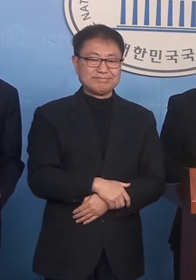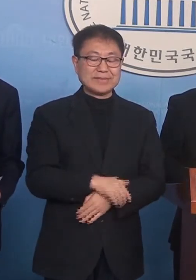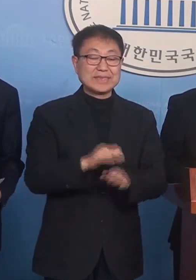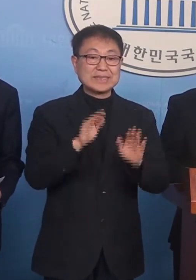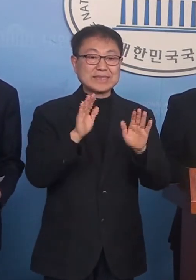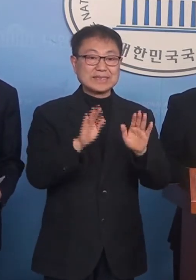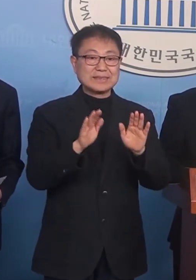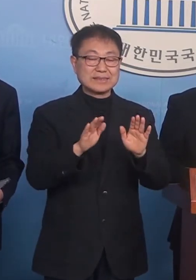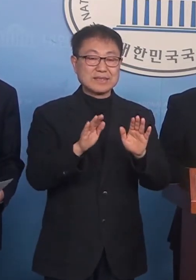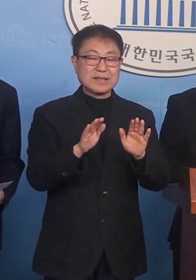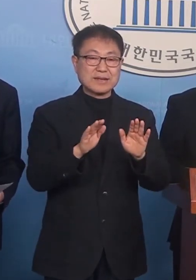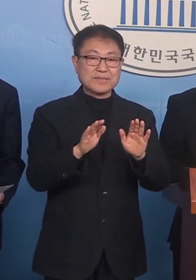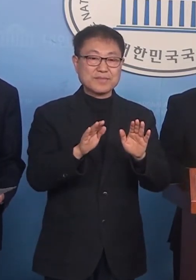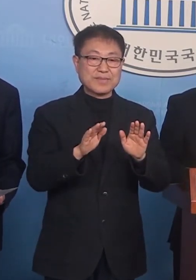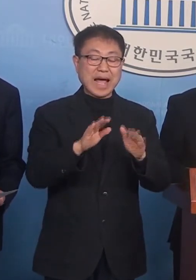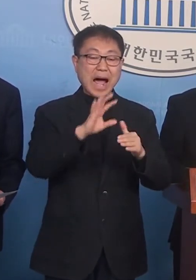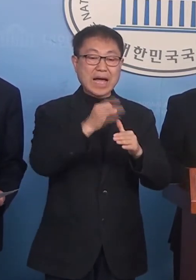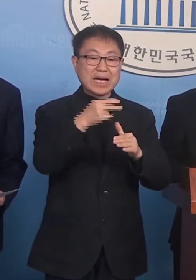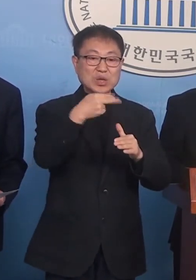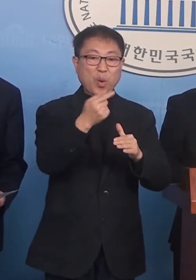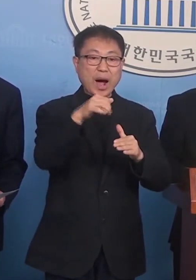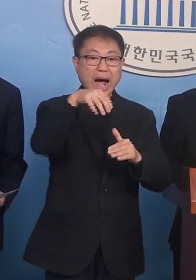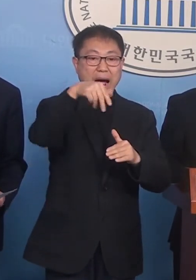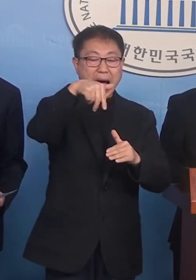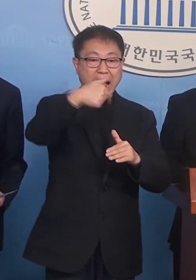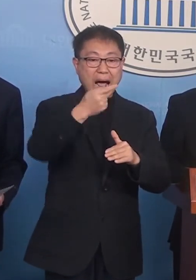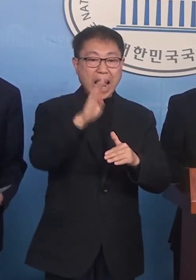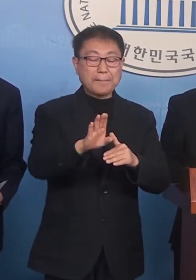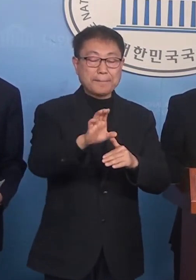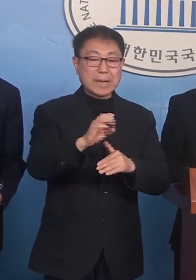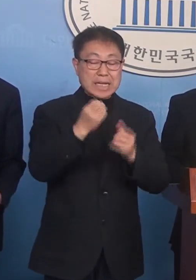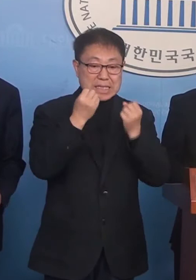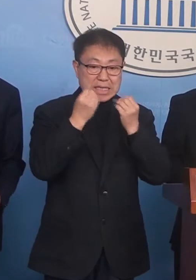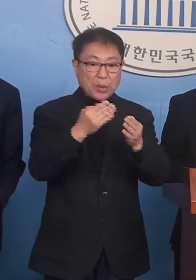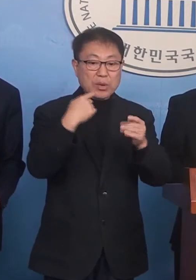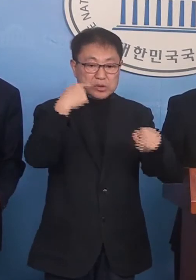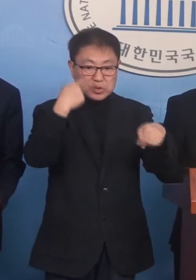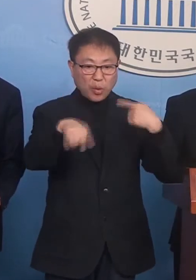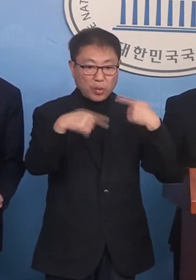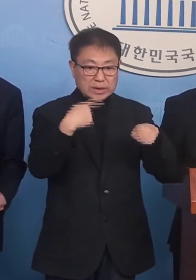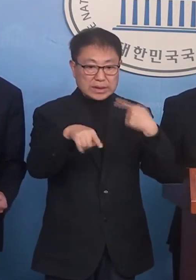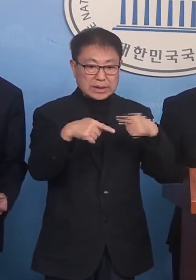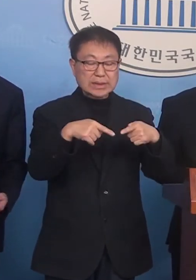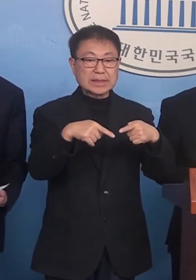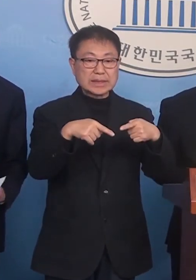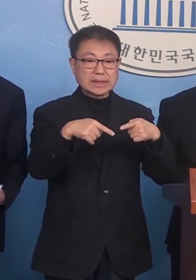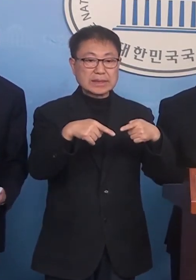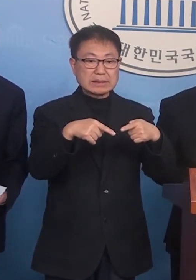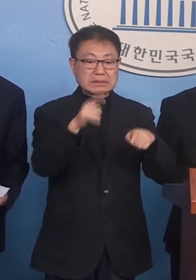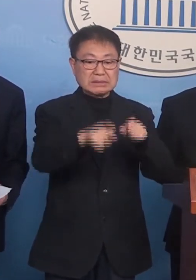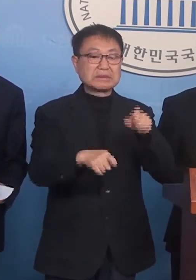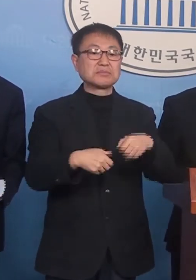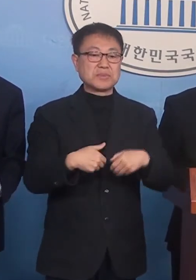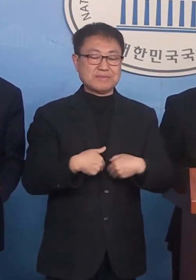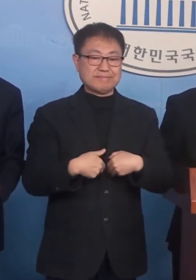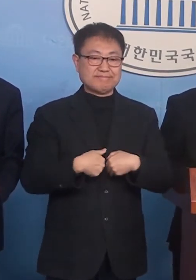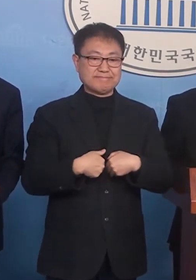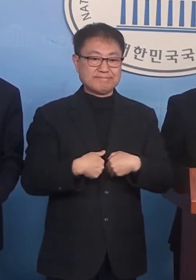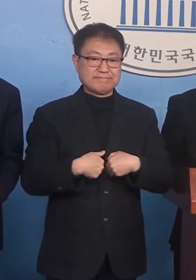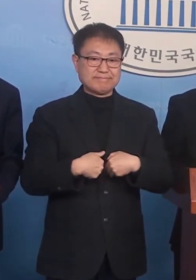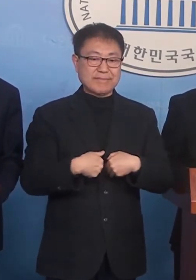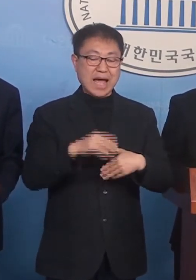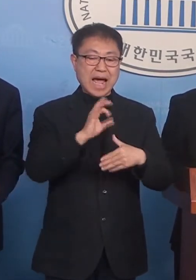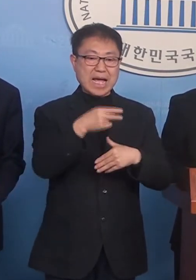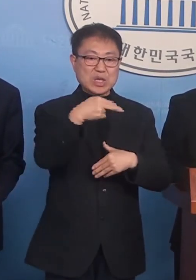이제 안양시 동안갑에서도 새로운 정치를 실현해 나가야 합니다.